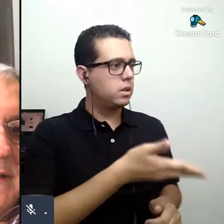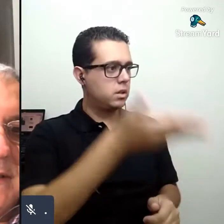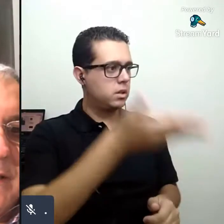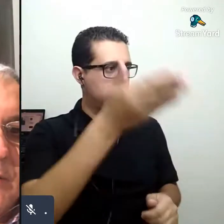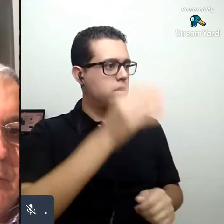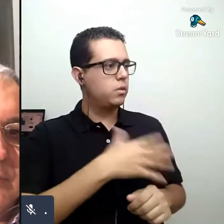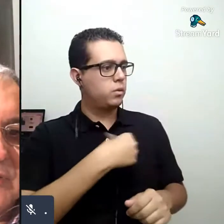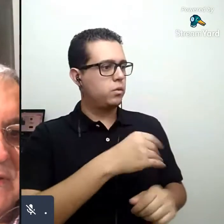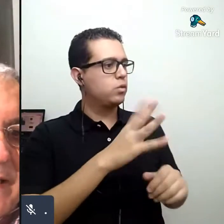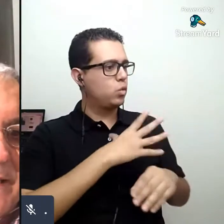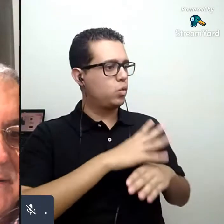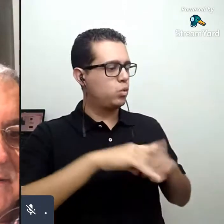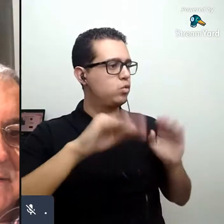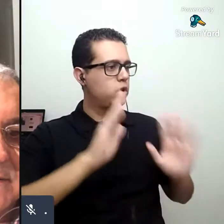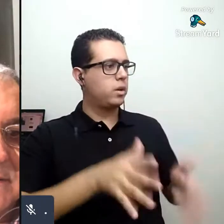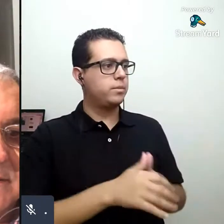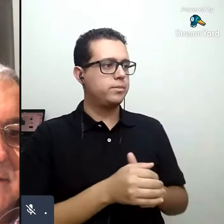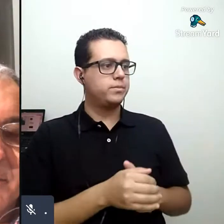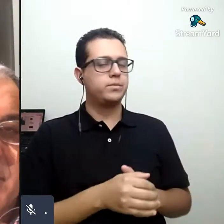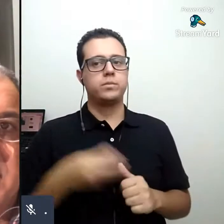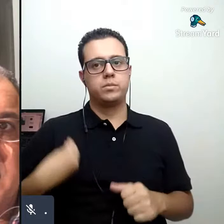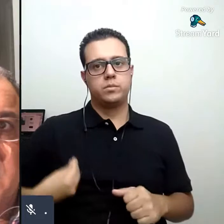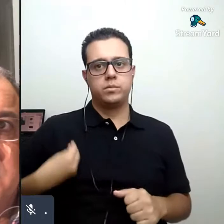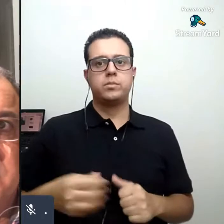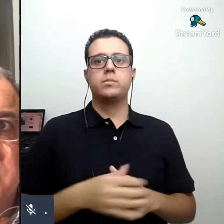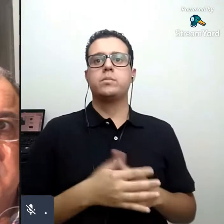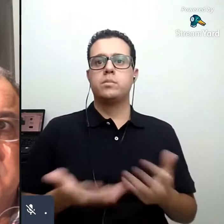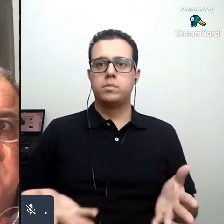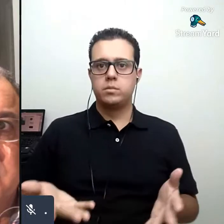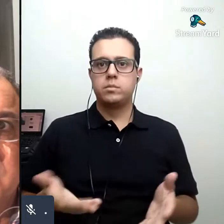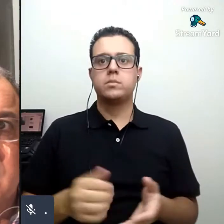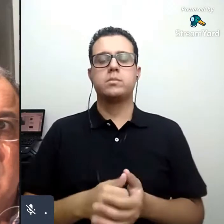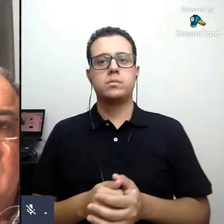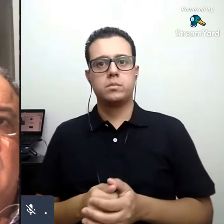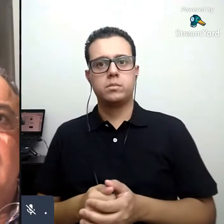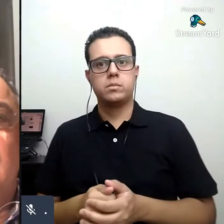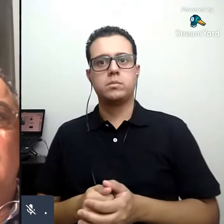ouvir os sinais para crer.